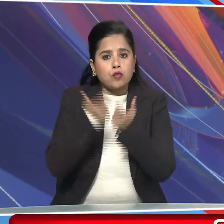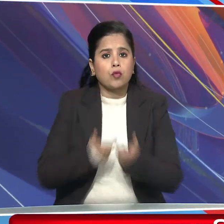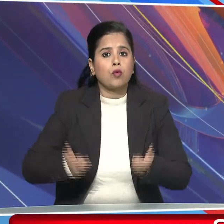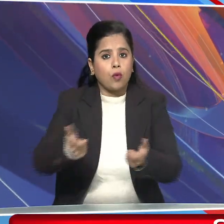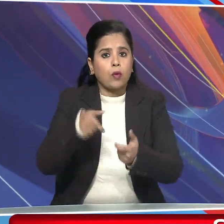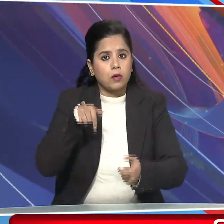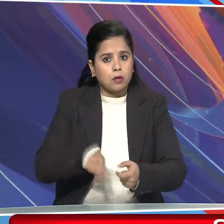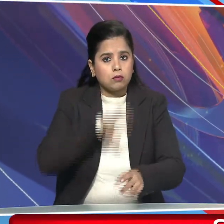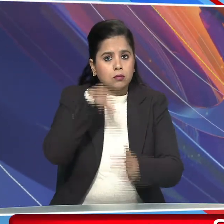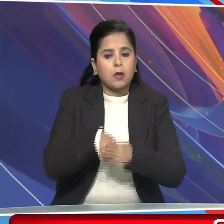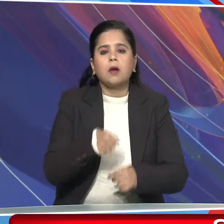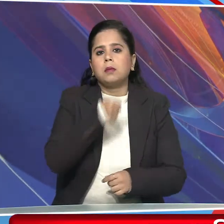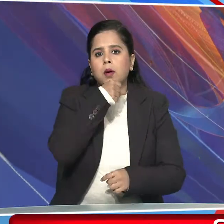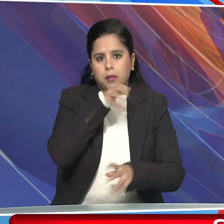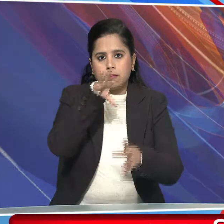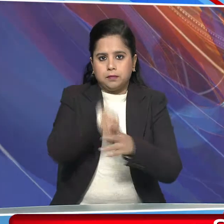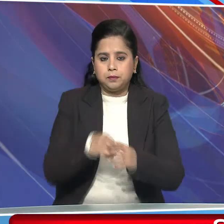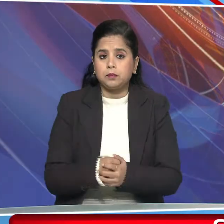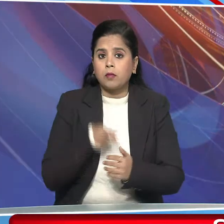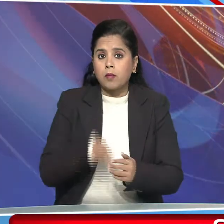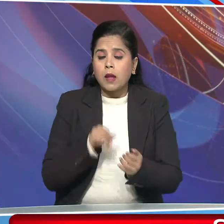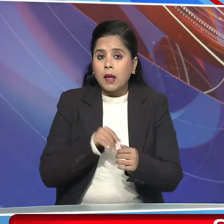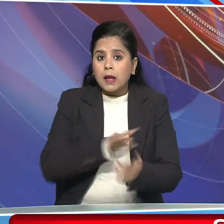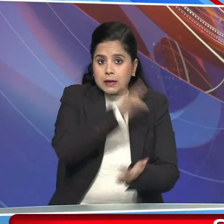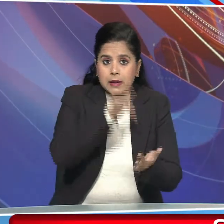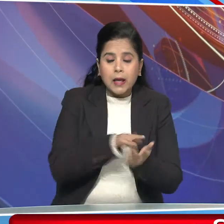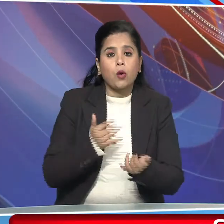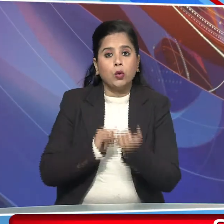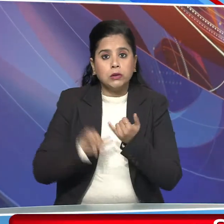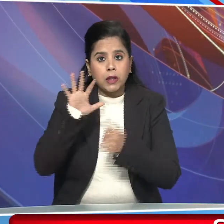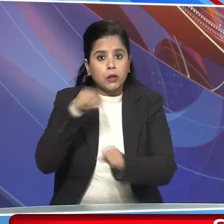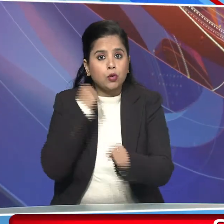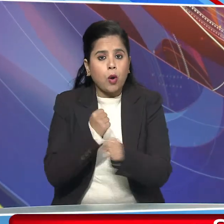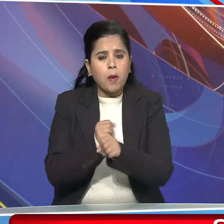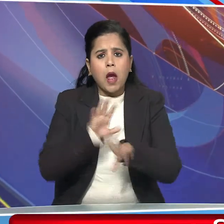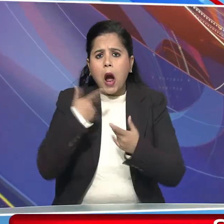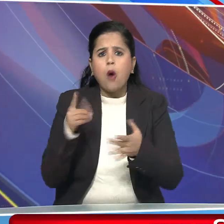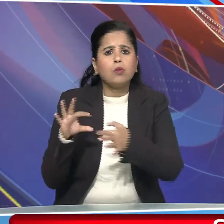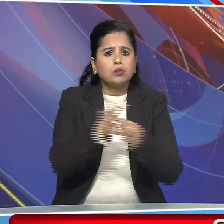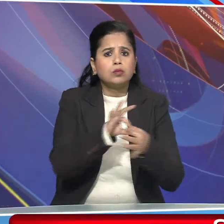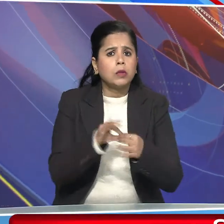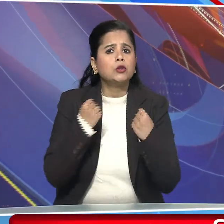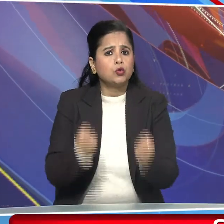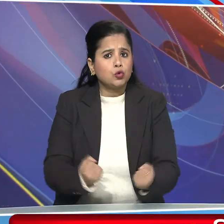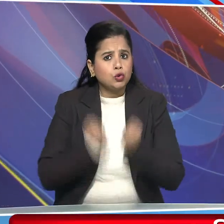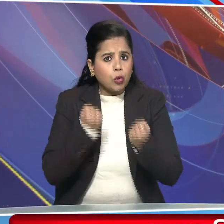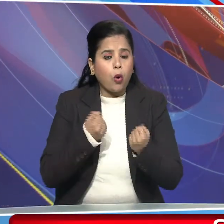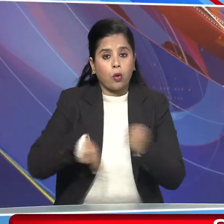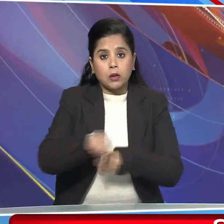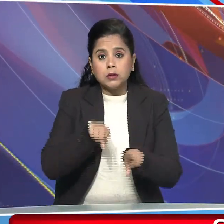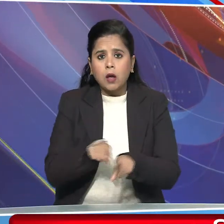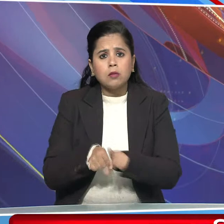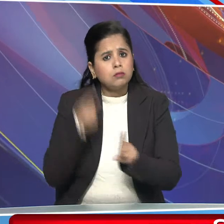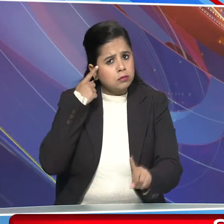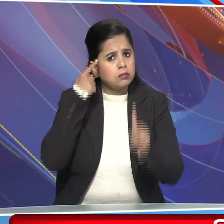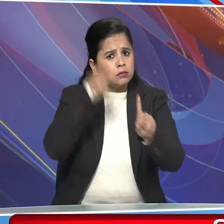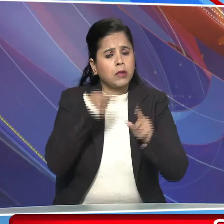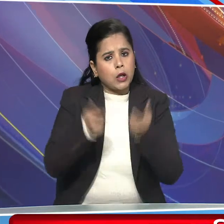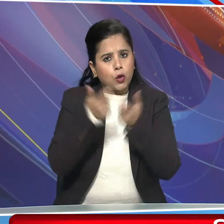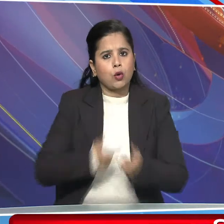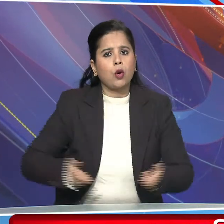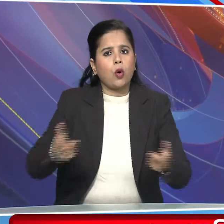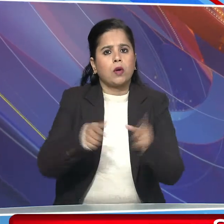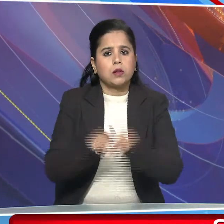आज करेंगे अध्यक्षता केंद्र और राज्य सरकारों के बीच साझेदारी मजबूत करने की दिशा में यह सम्मेलन है